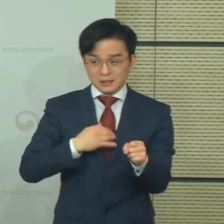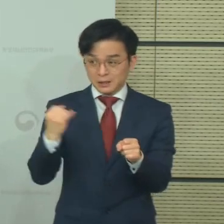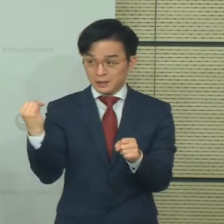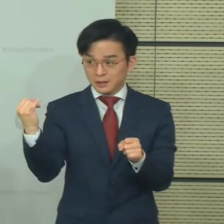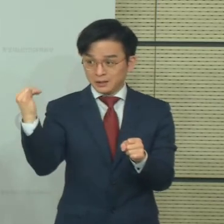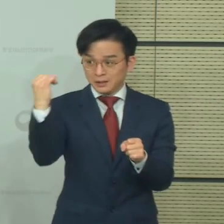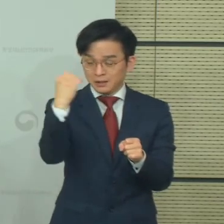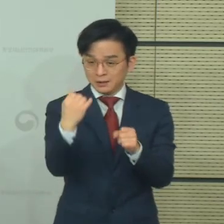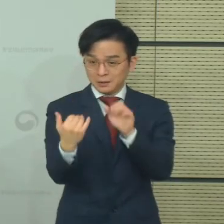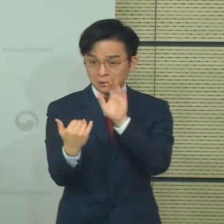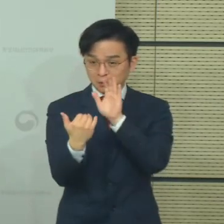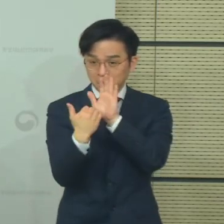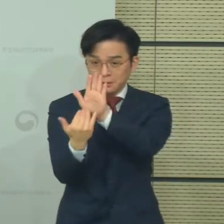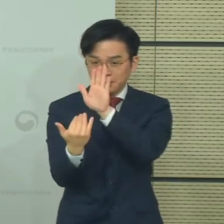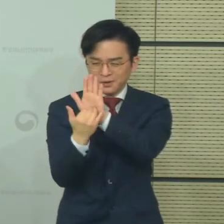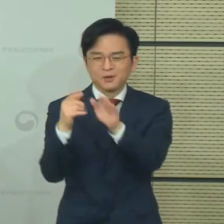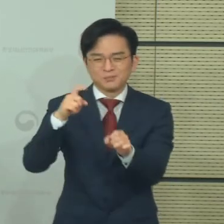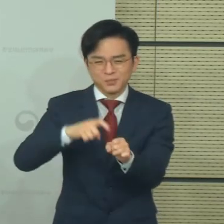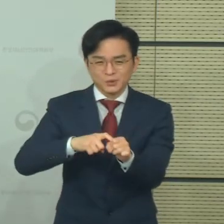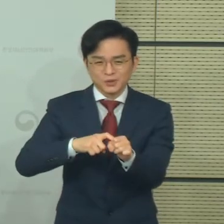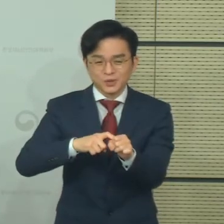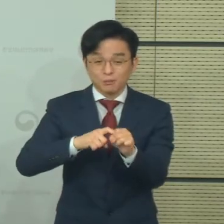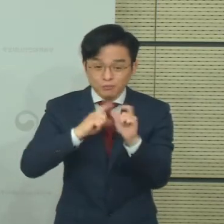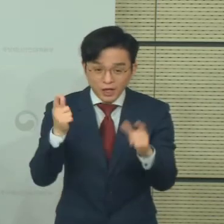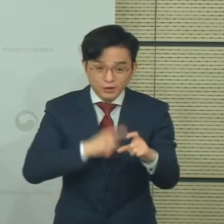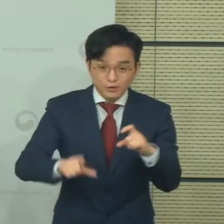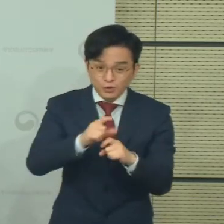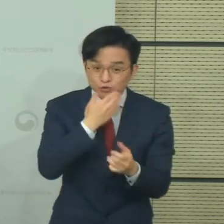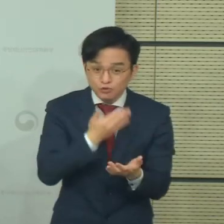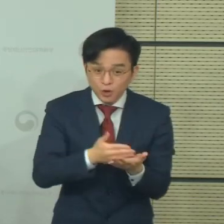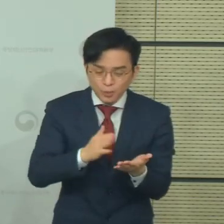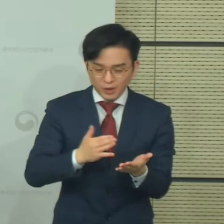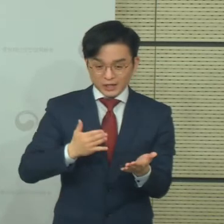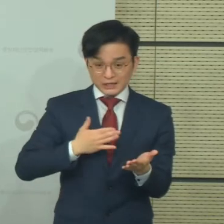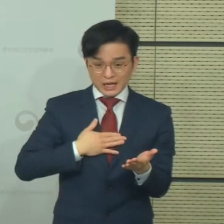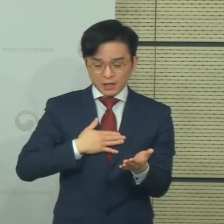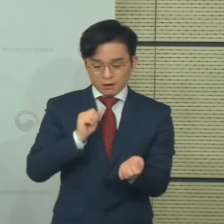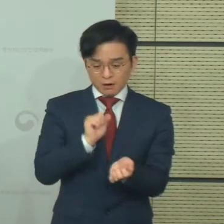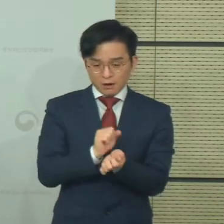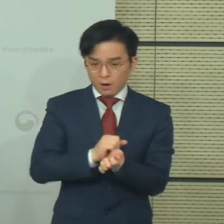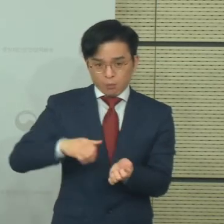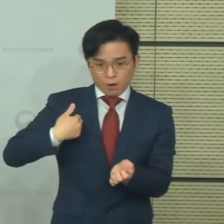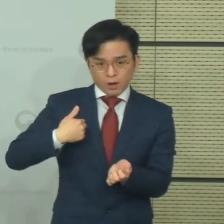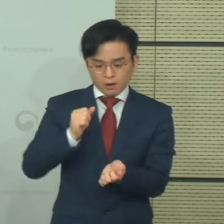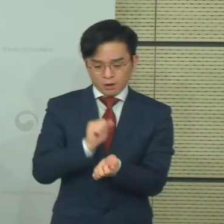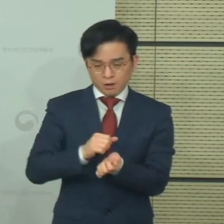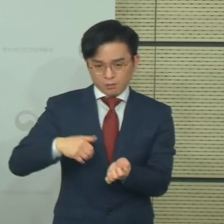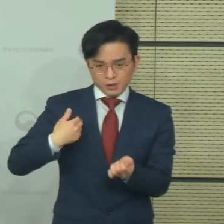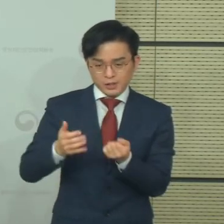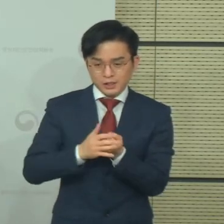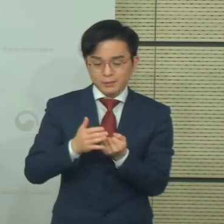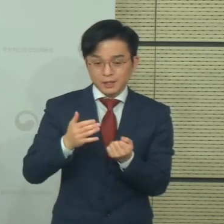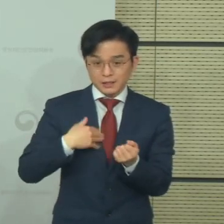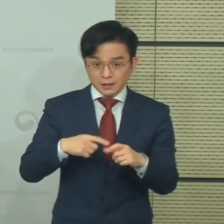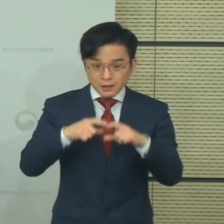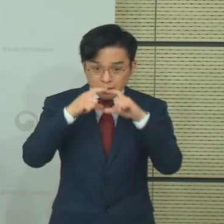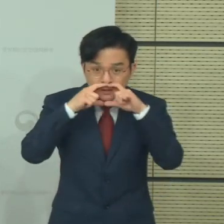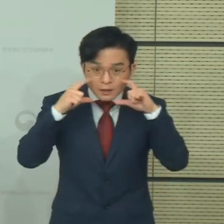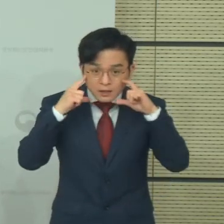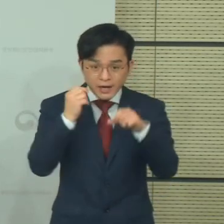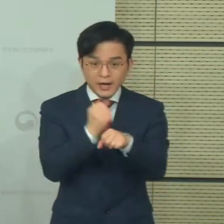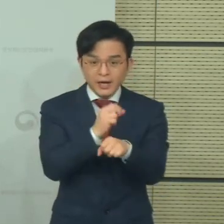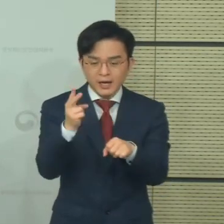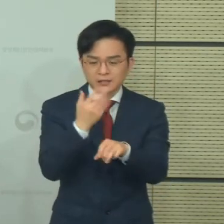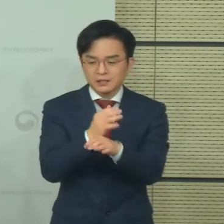다른 사람들에 대한 부분 보호하는 부분들이 훨씬 더 중요하기 때문에 그래서 뭐